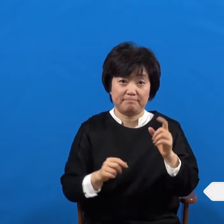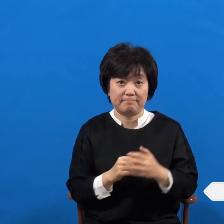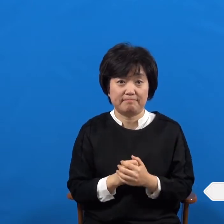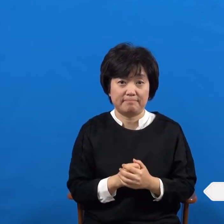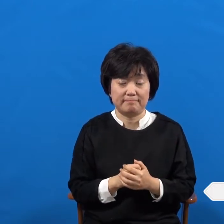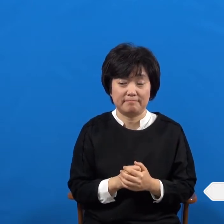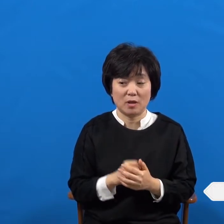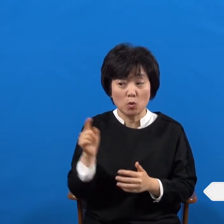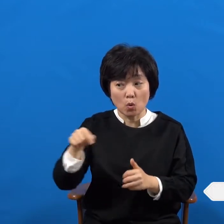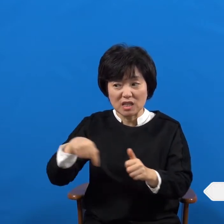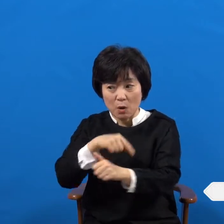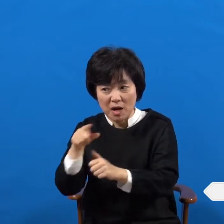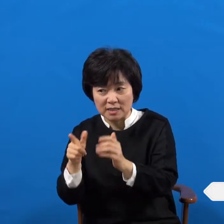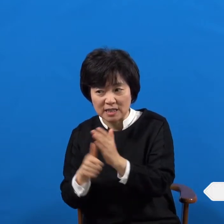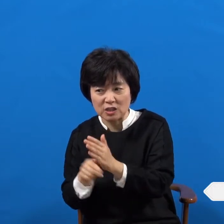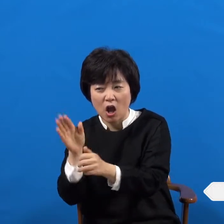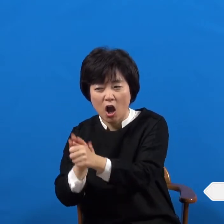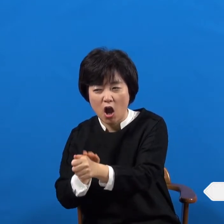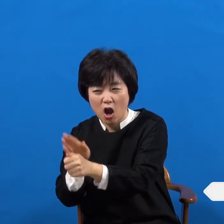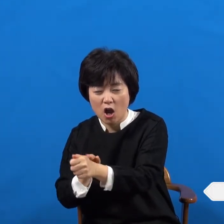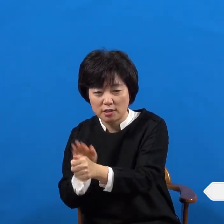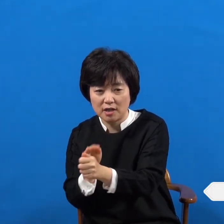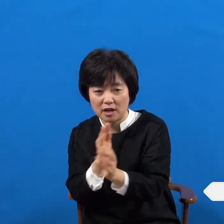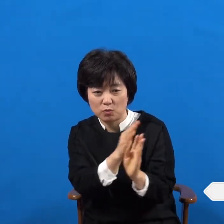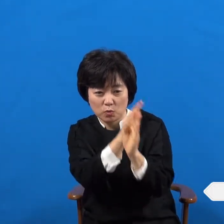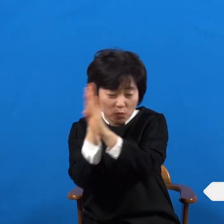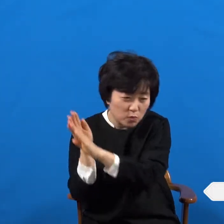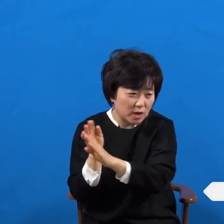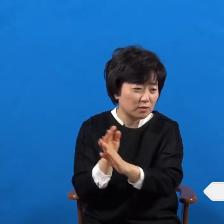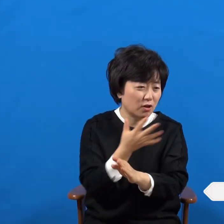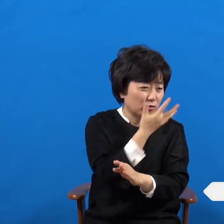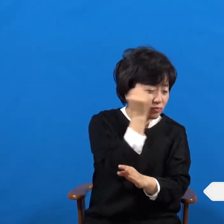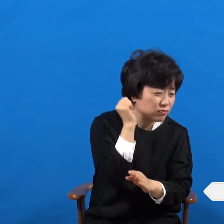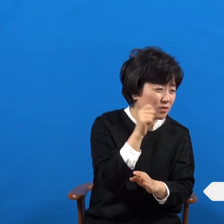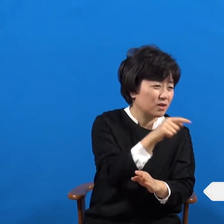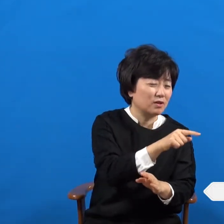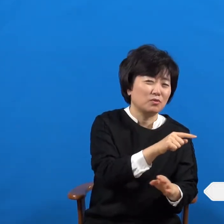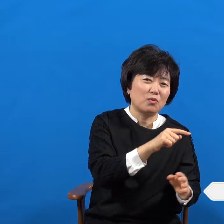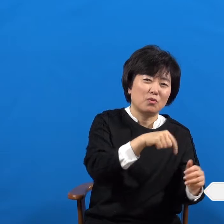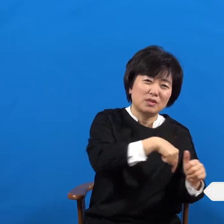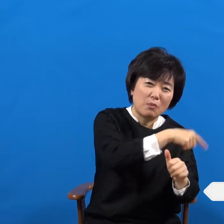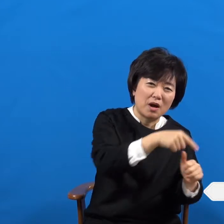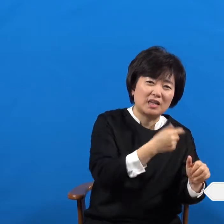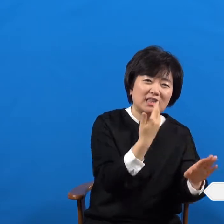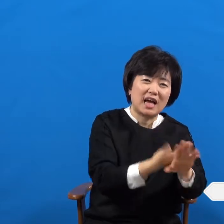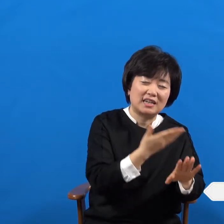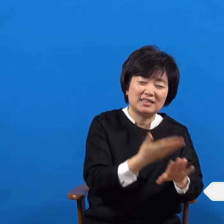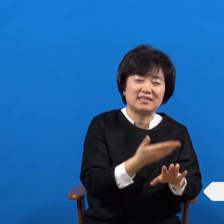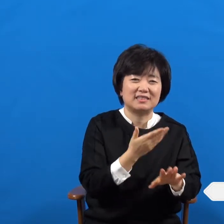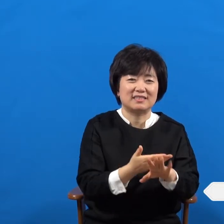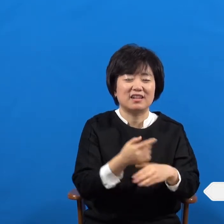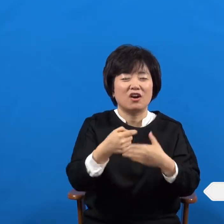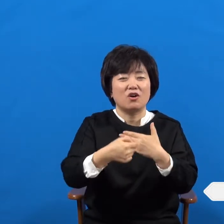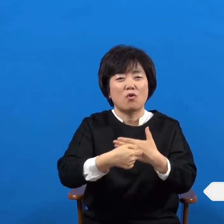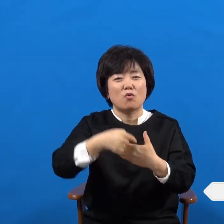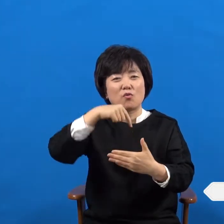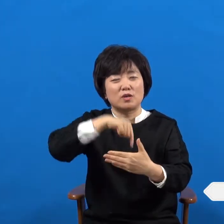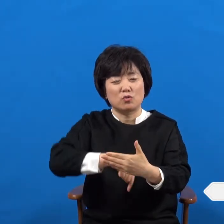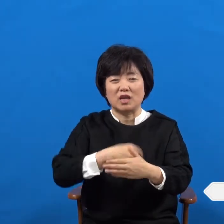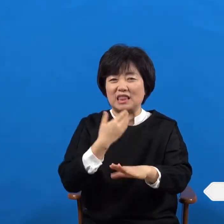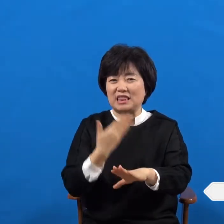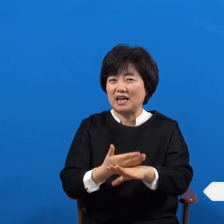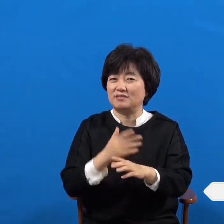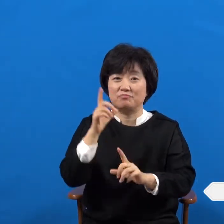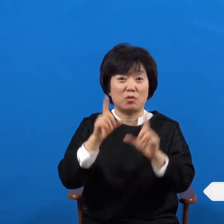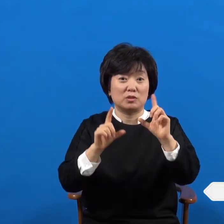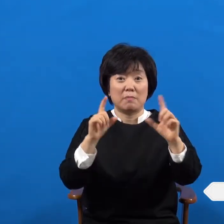상황에는 이렇게 반응을 보이고 저 상황에는 저렇게 반응을 보이는 겉과 속이 다른 모습이